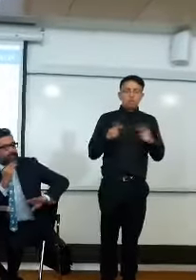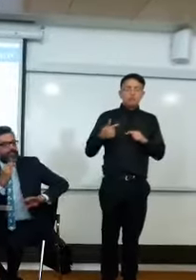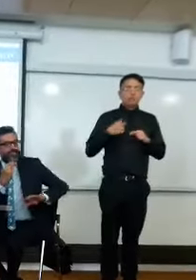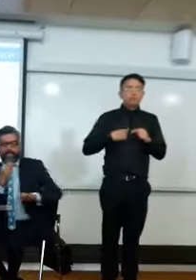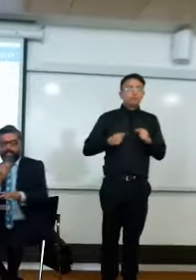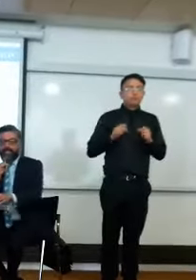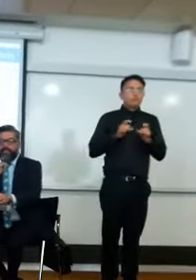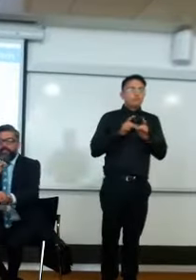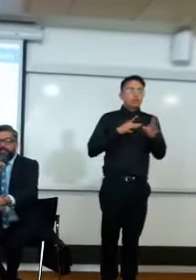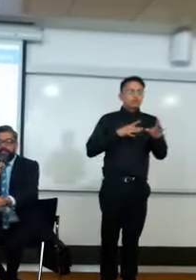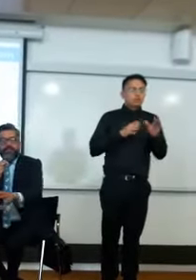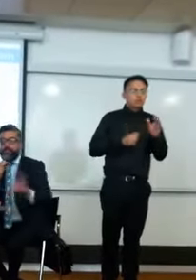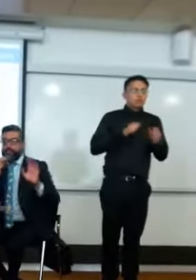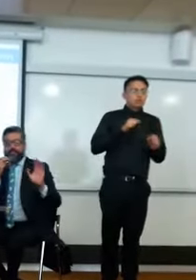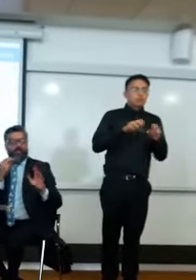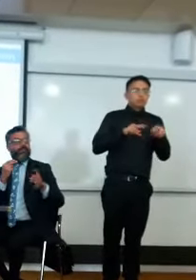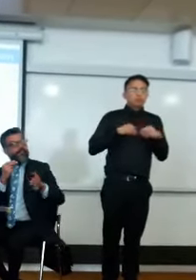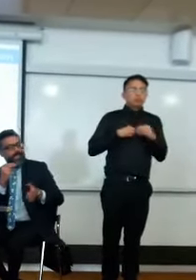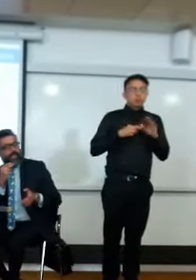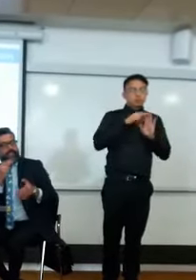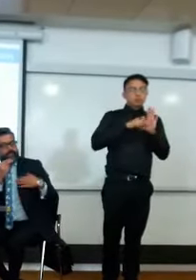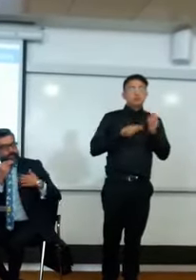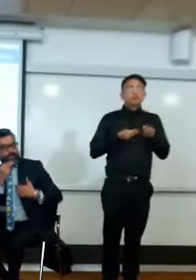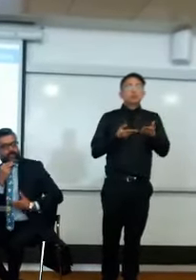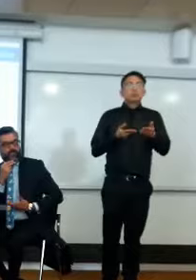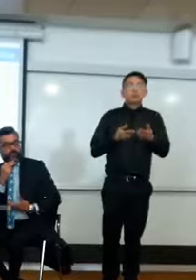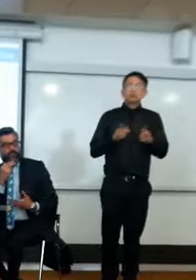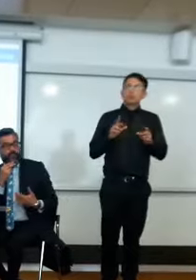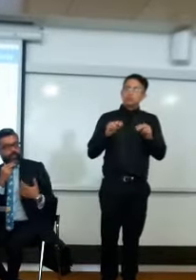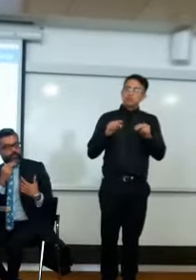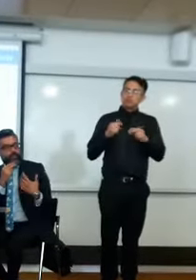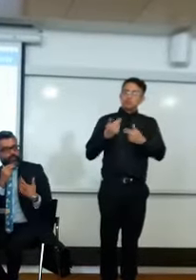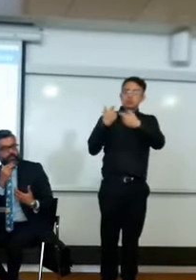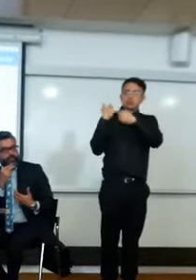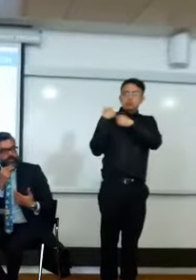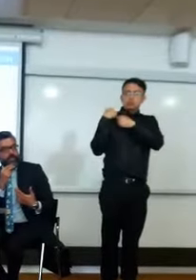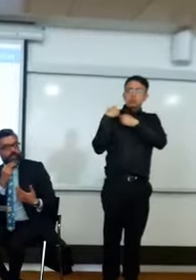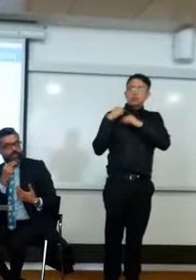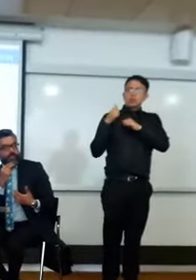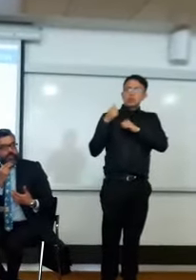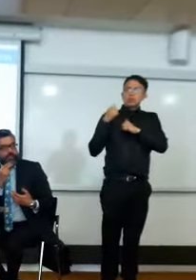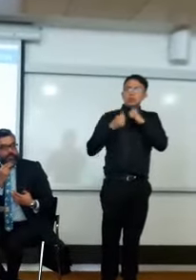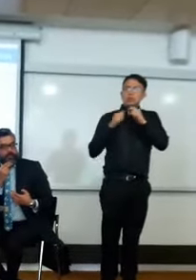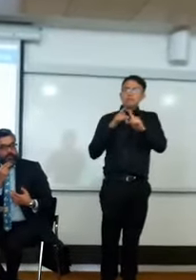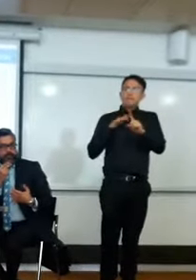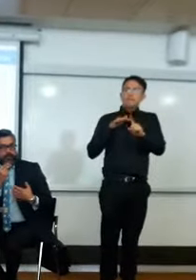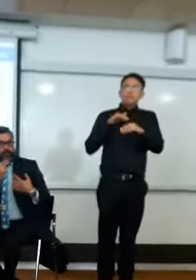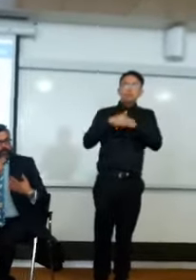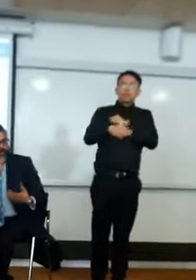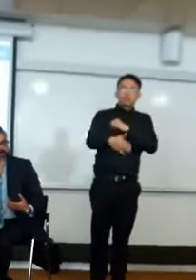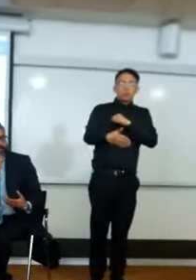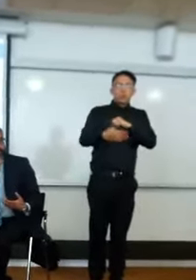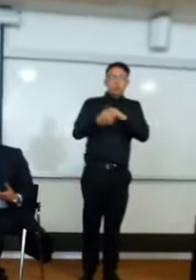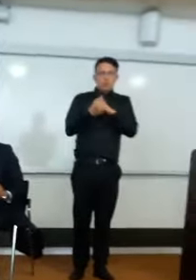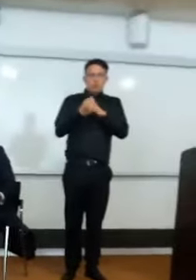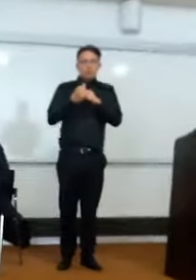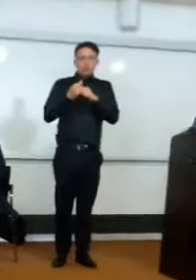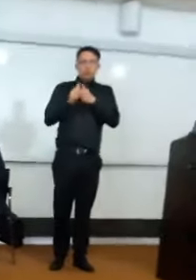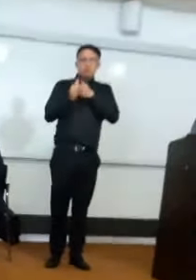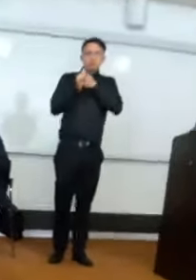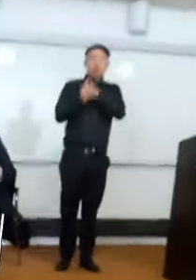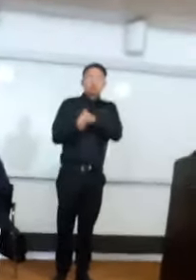fechas, plazos, ahí tengan la resolución y ustedes verán. Aquí hay un tema de responsabilidad de cuáles pueden ser los efectos, es decir, que si no se hace ese acompañamiento